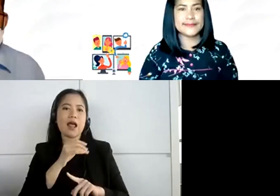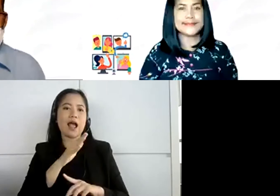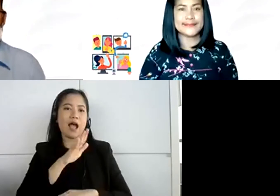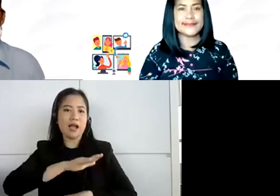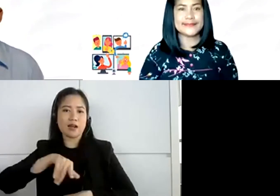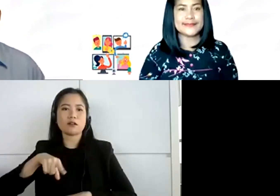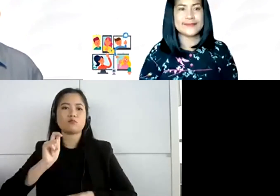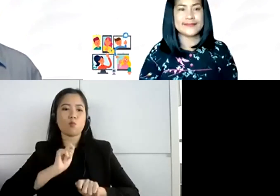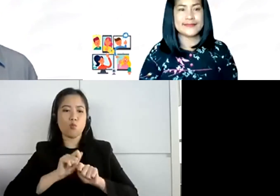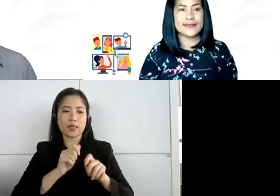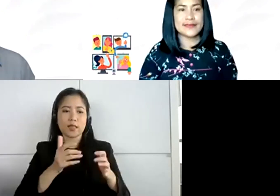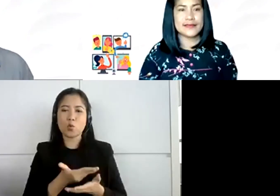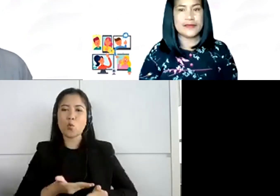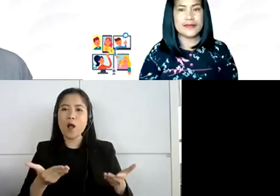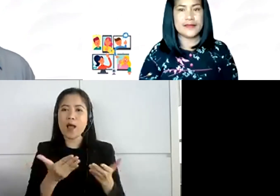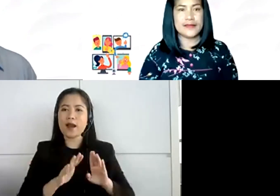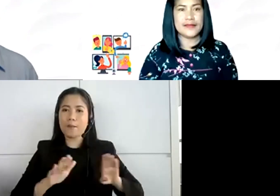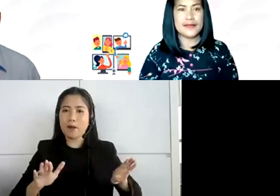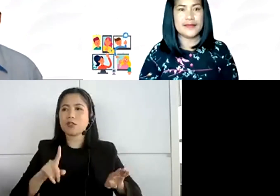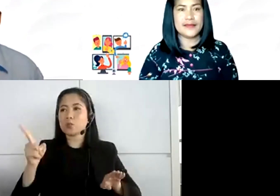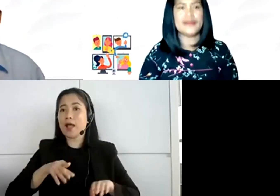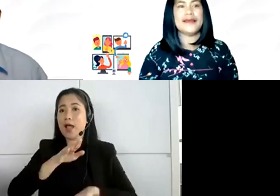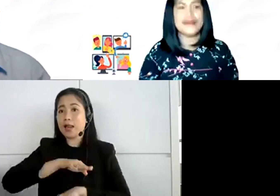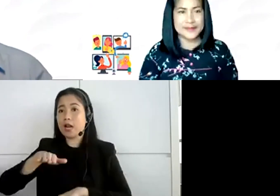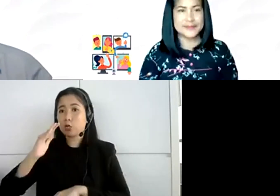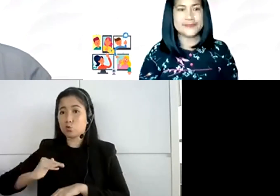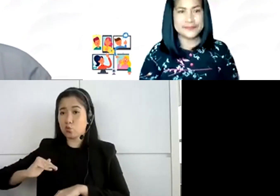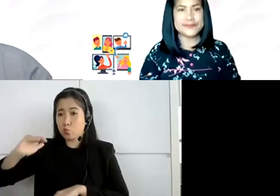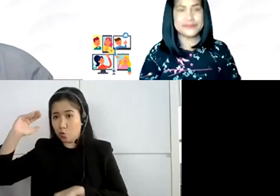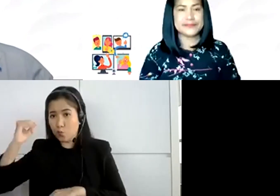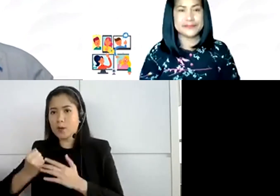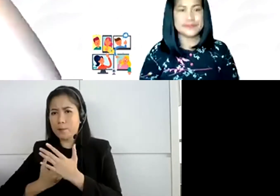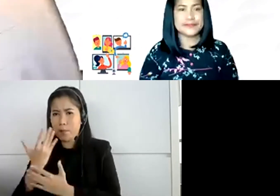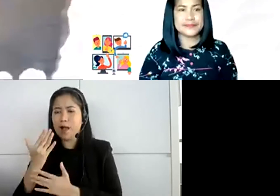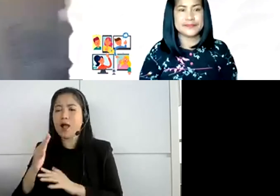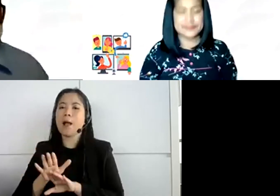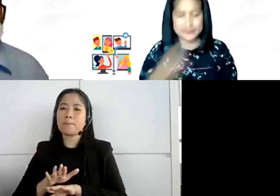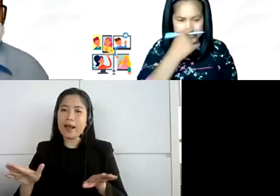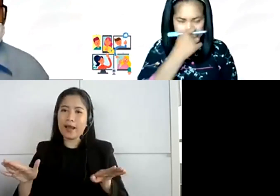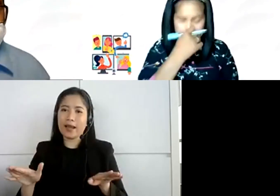aman untuk anak bertumbuh dan bertumbuh kembang.